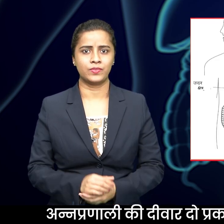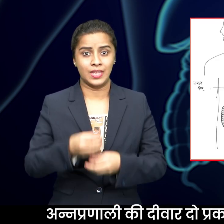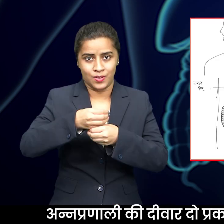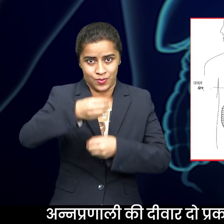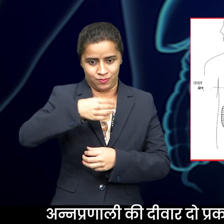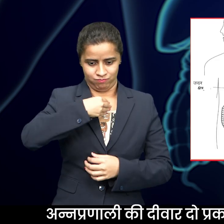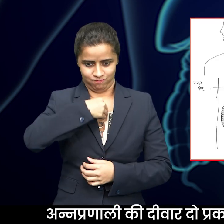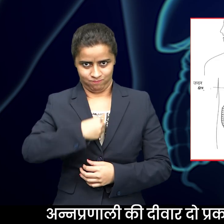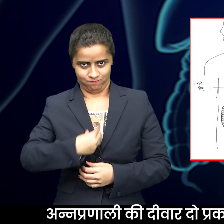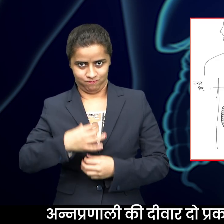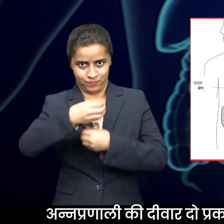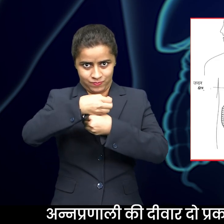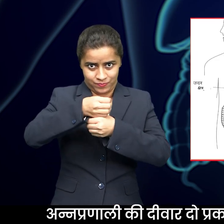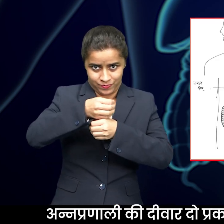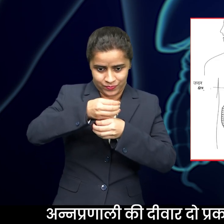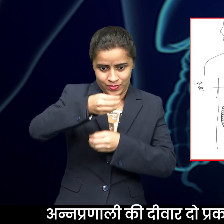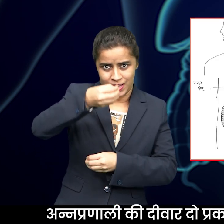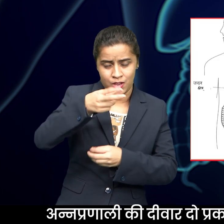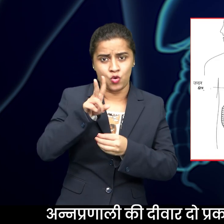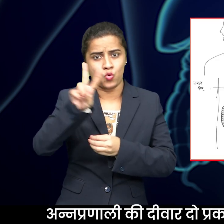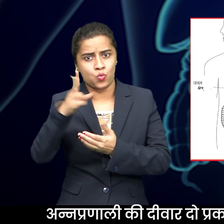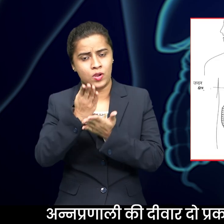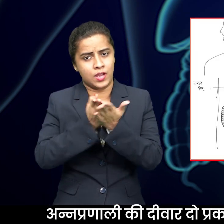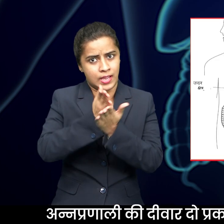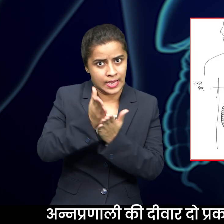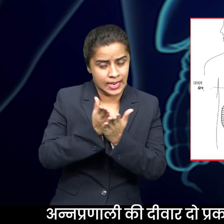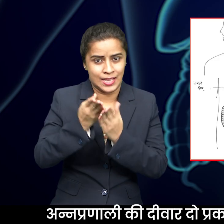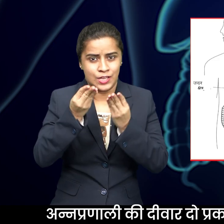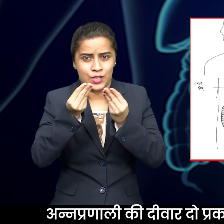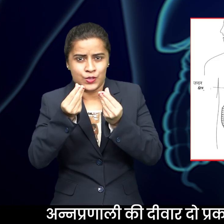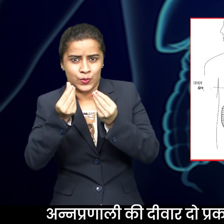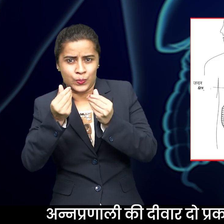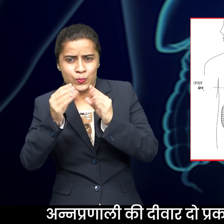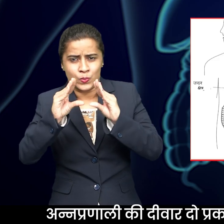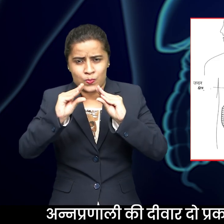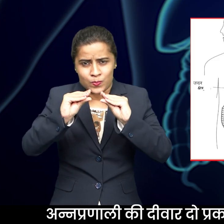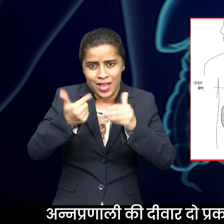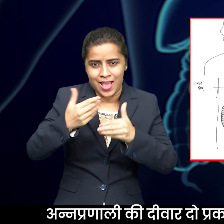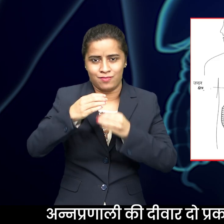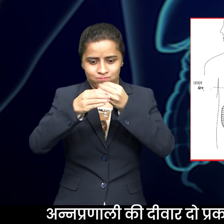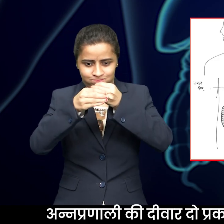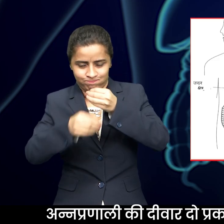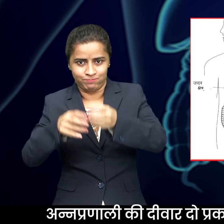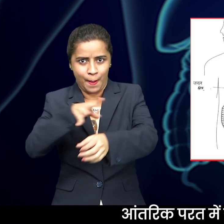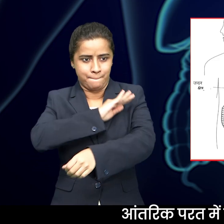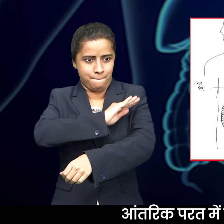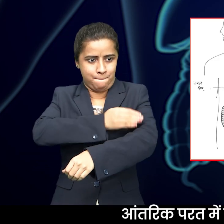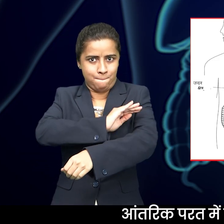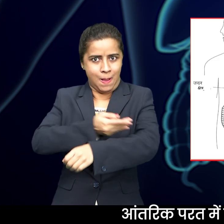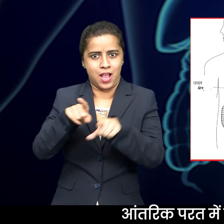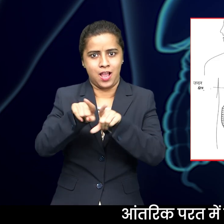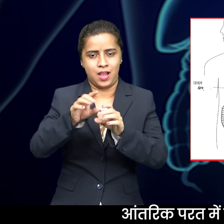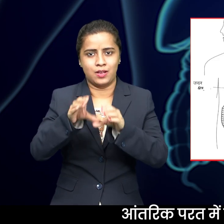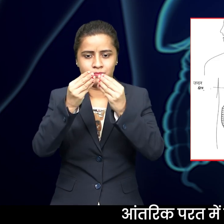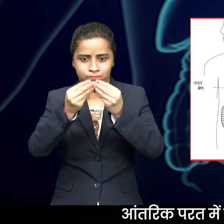अन्न प्रणाली की दीवार दो प्रकार की चिकनी मांसपेशियों से बनी होती है।